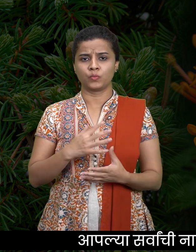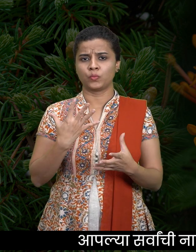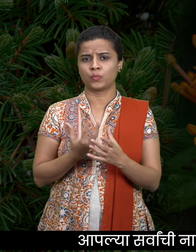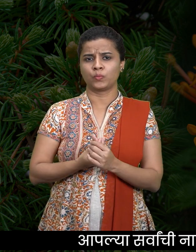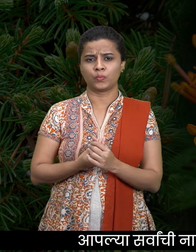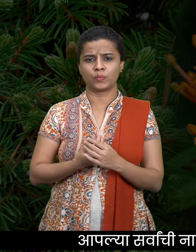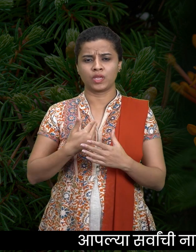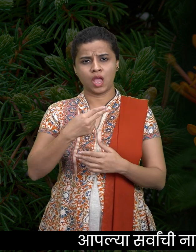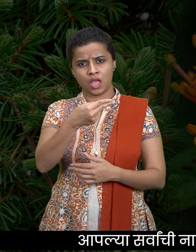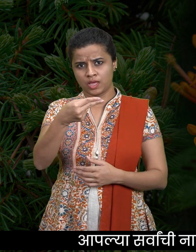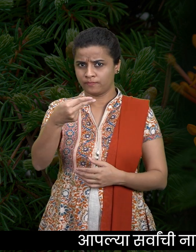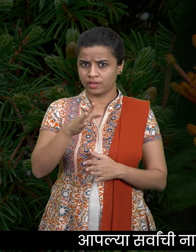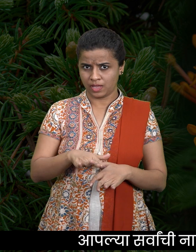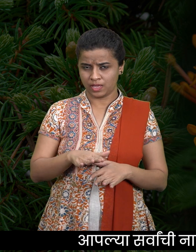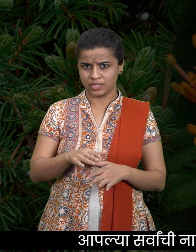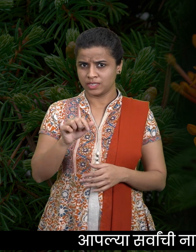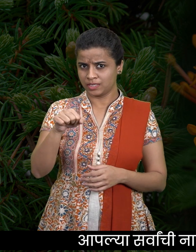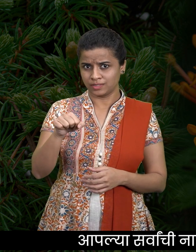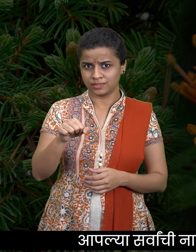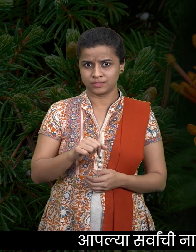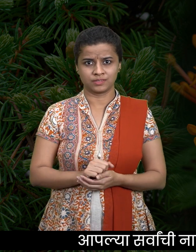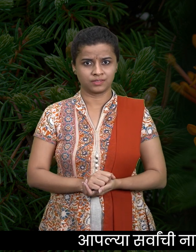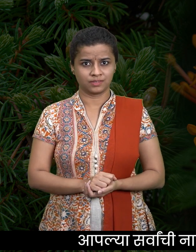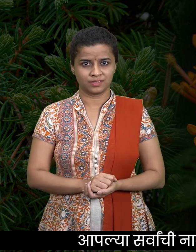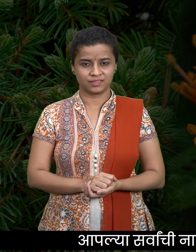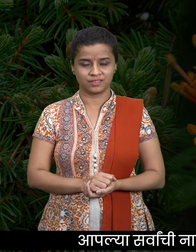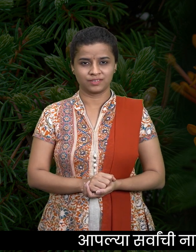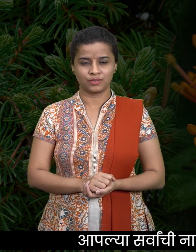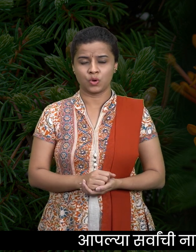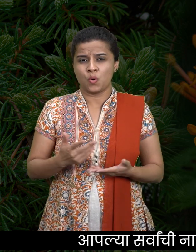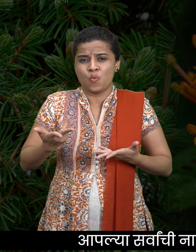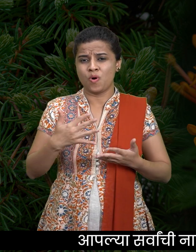आपल्या सर्वांची नावे आहेत ना? आमची नावे का आहेत?